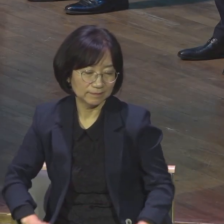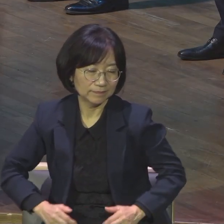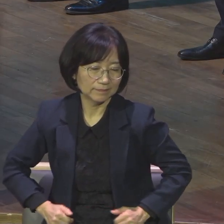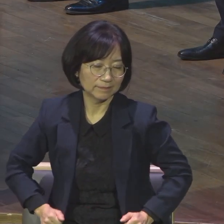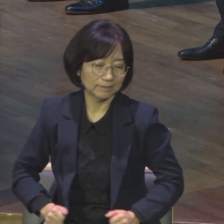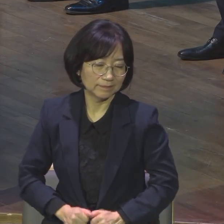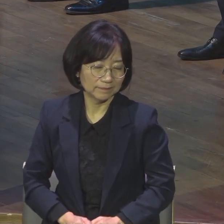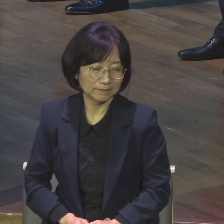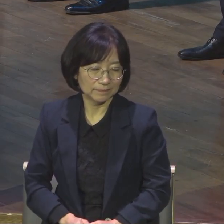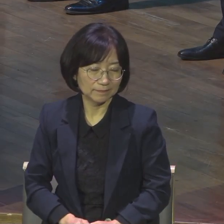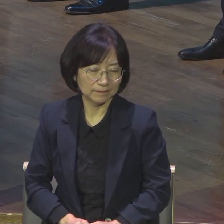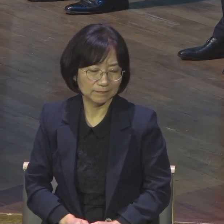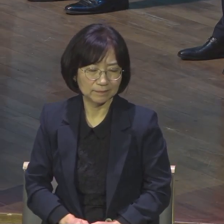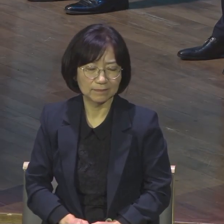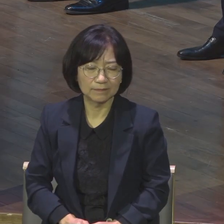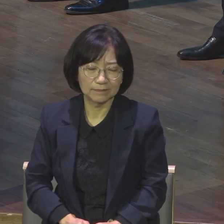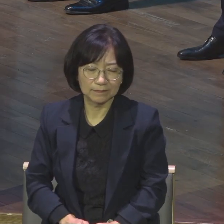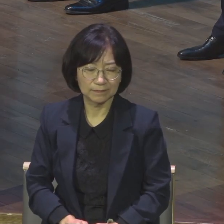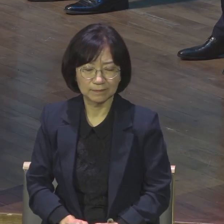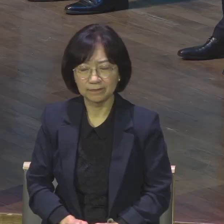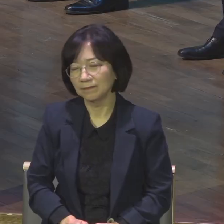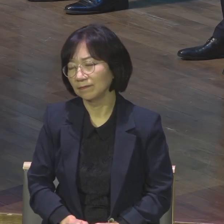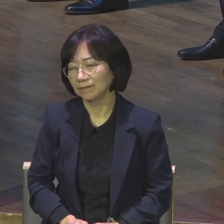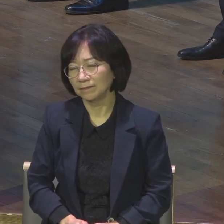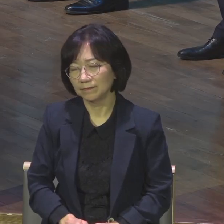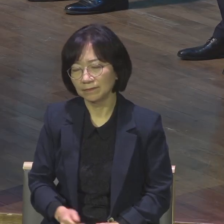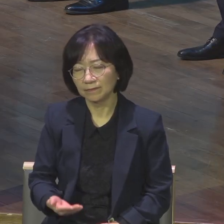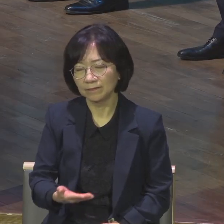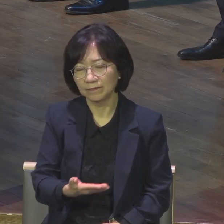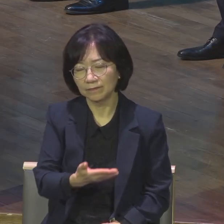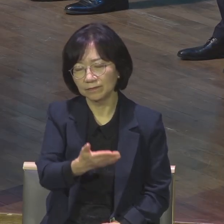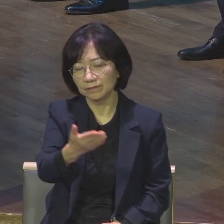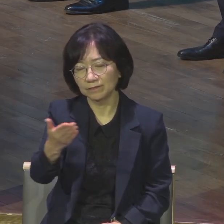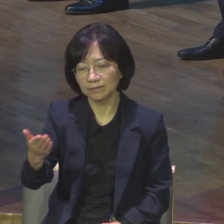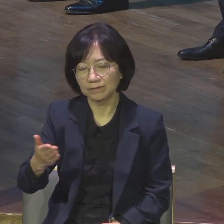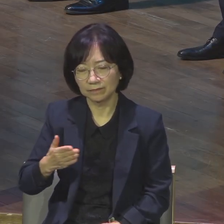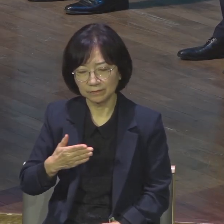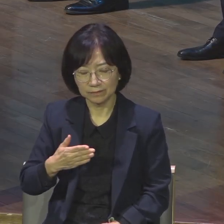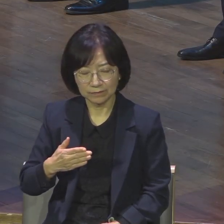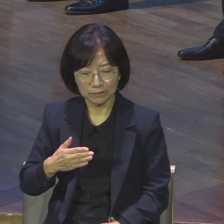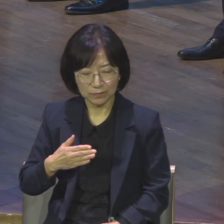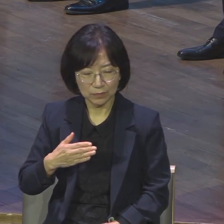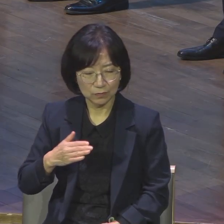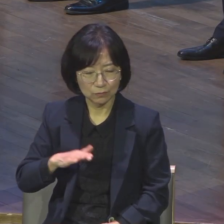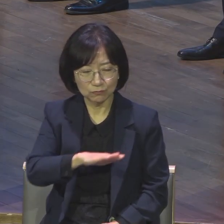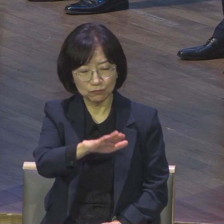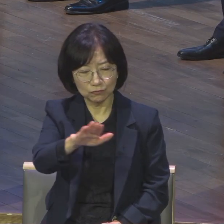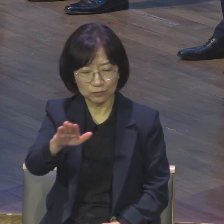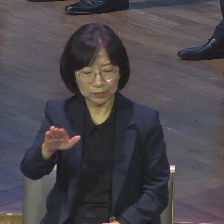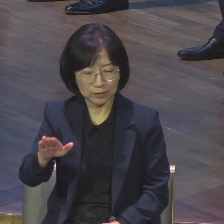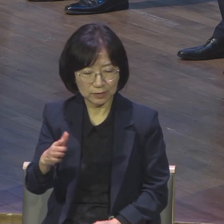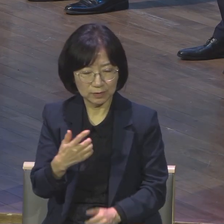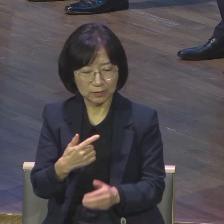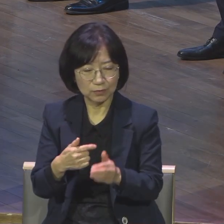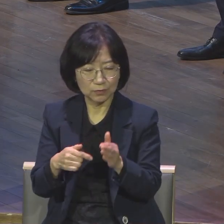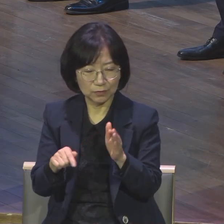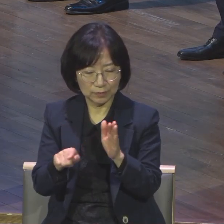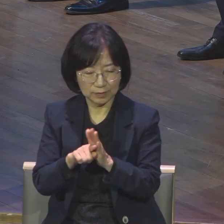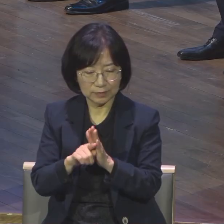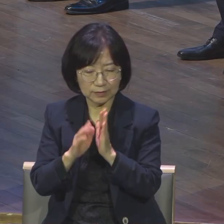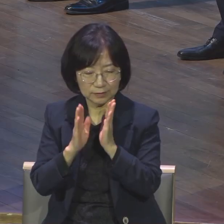때 우리 예원의 모든 가족들의 영육간의 회복을 기도하겠습니다. 우리는 그리스도와 예수 안에서 한 형제 한